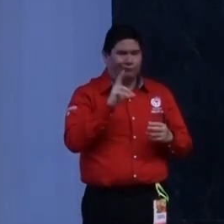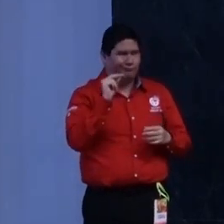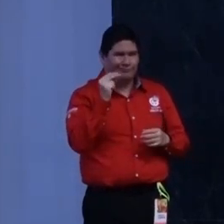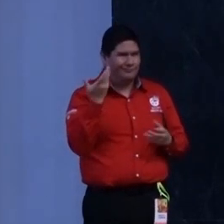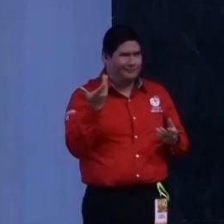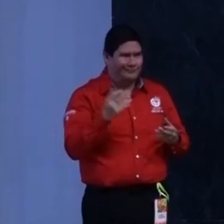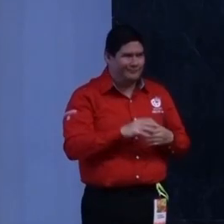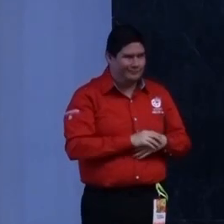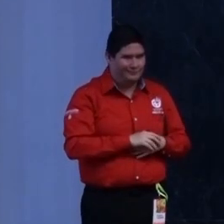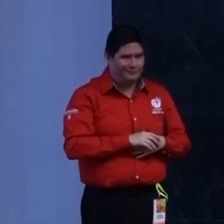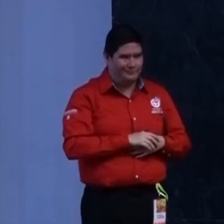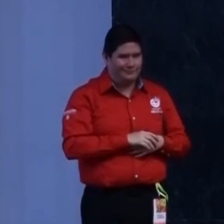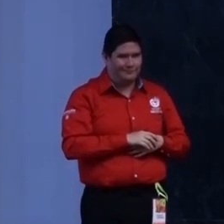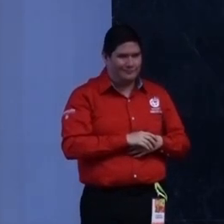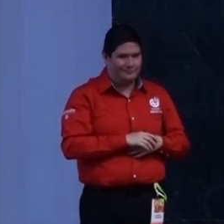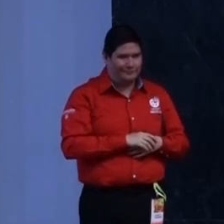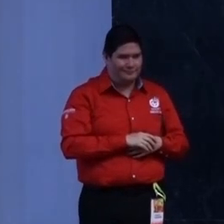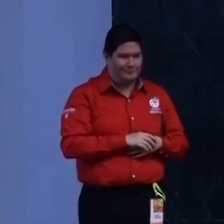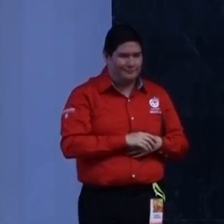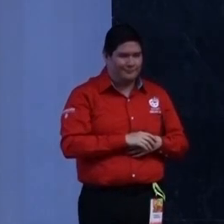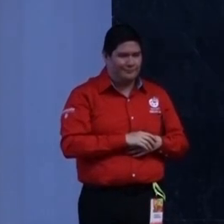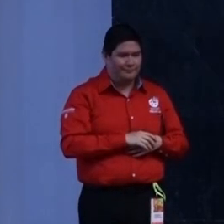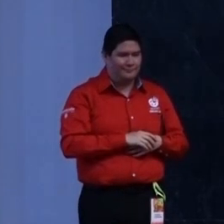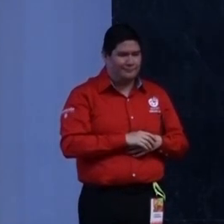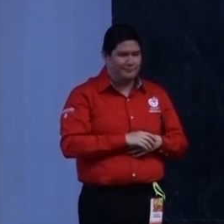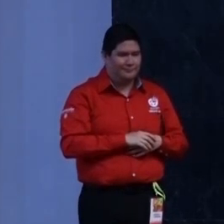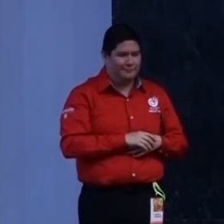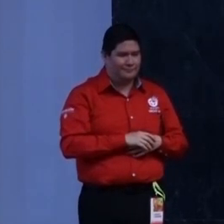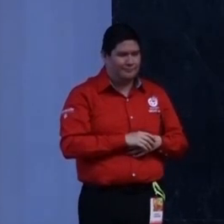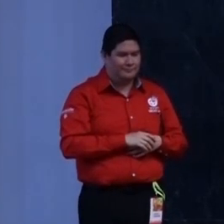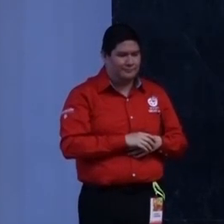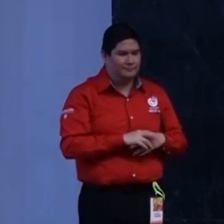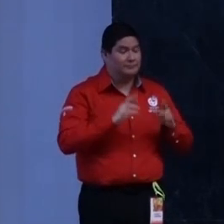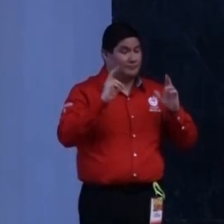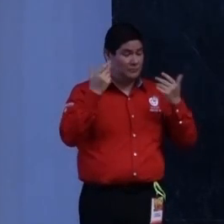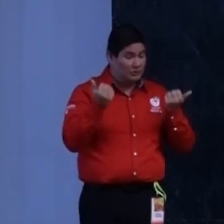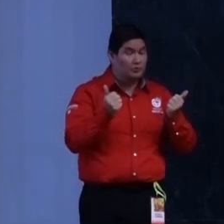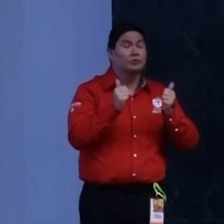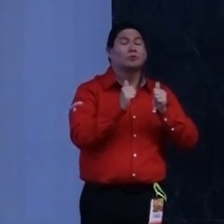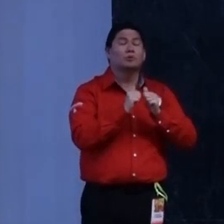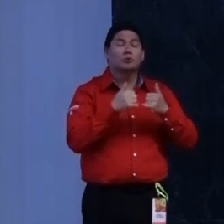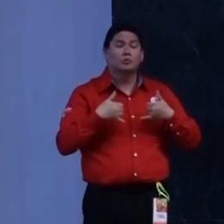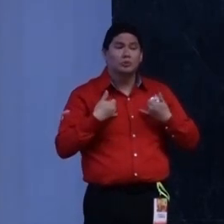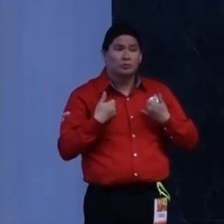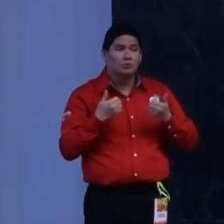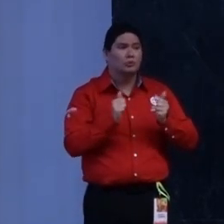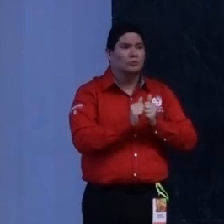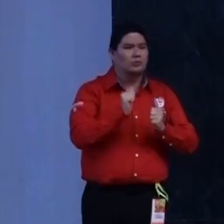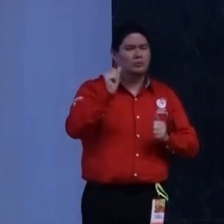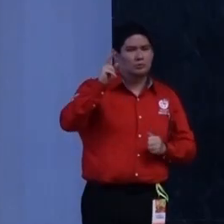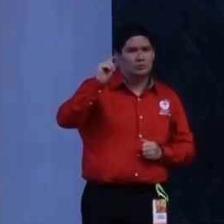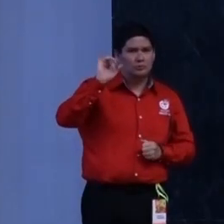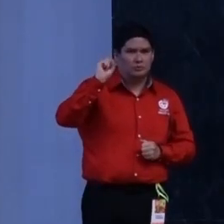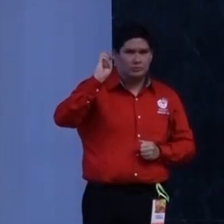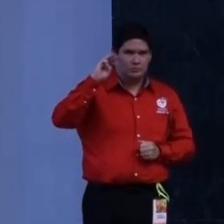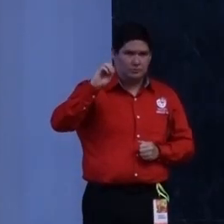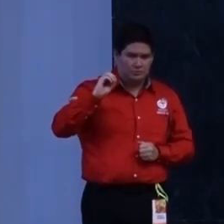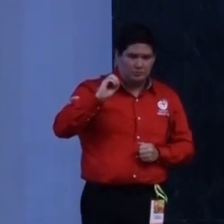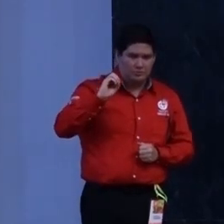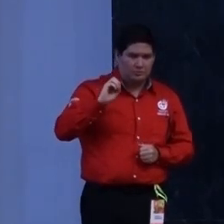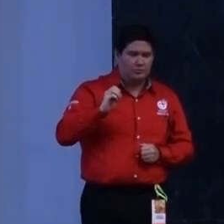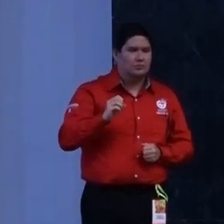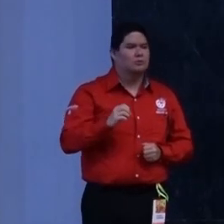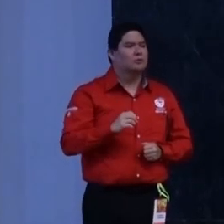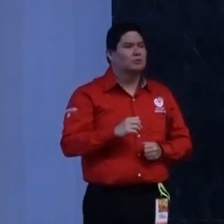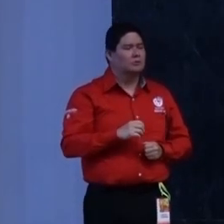No. Me dice, no, o sea, sí, pero recibí un chico con autismo y vamos a empezar